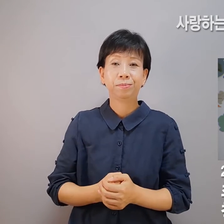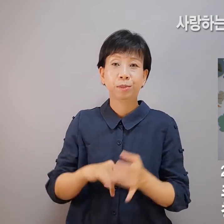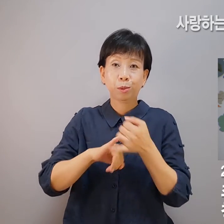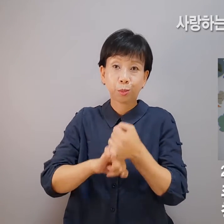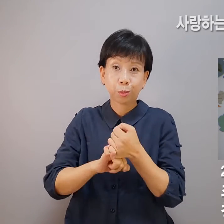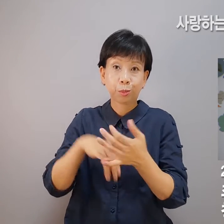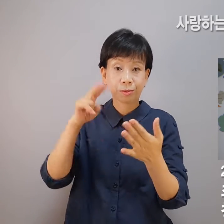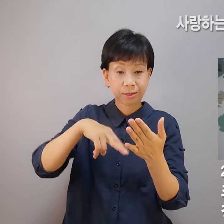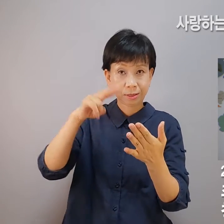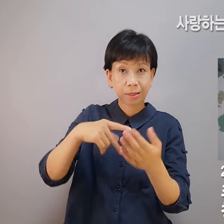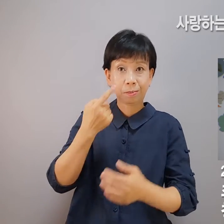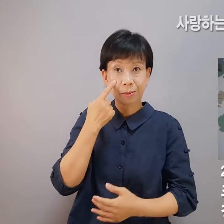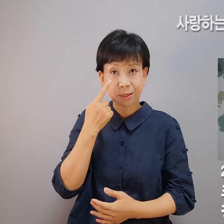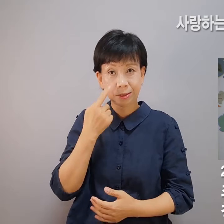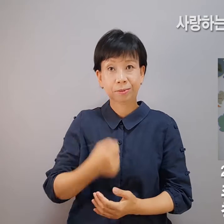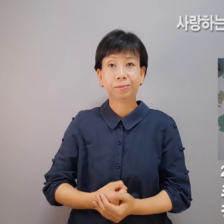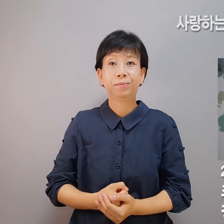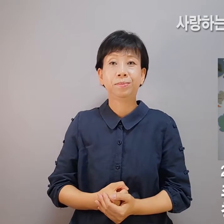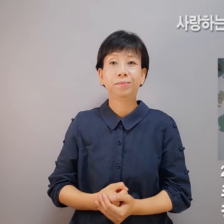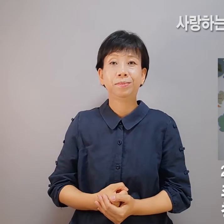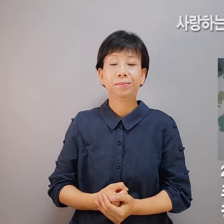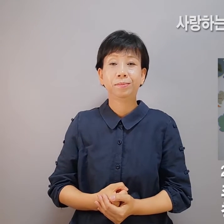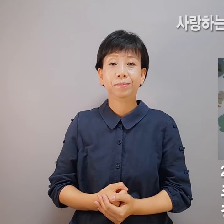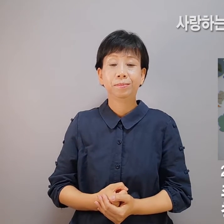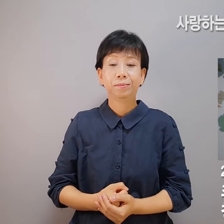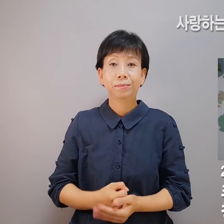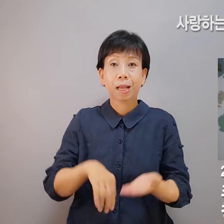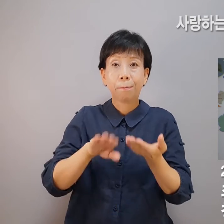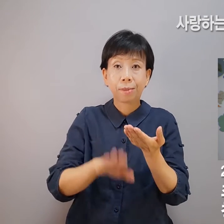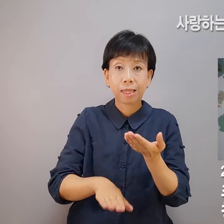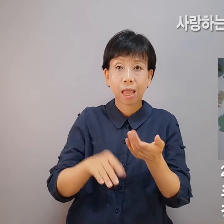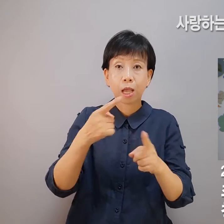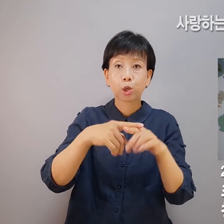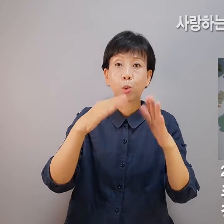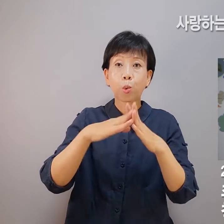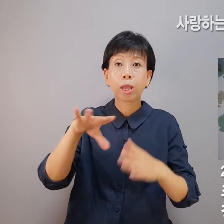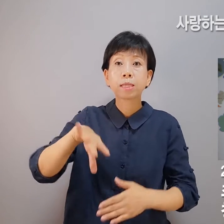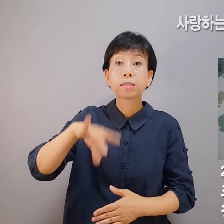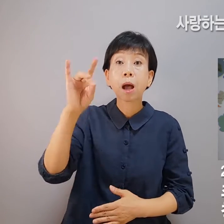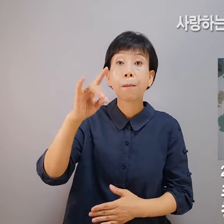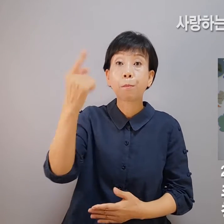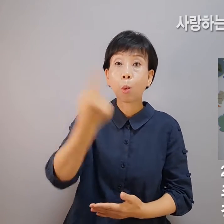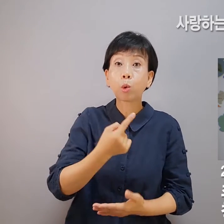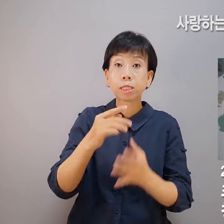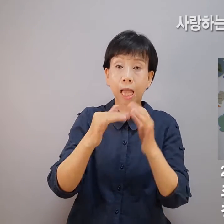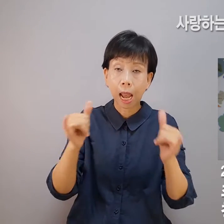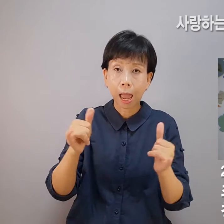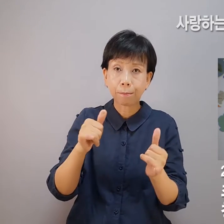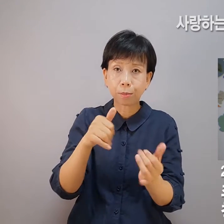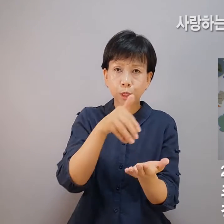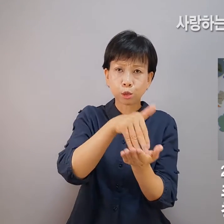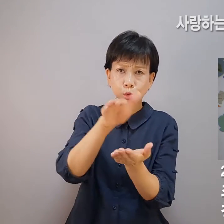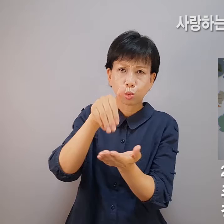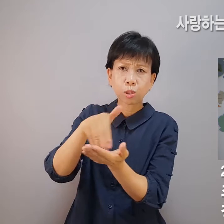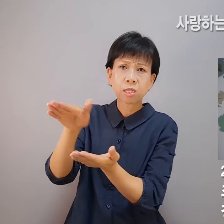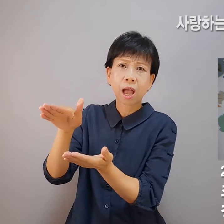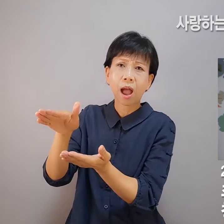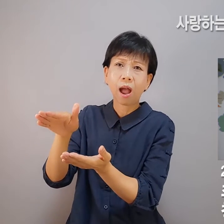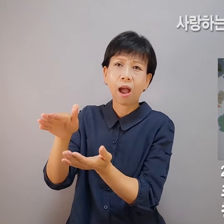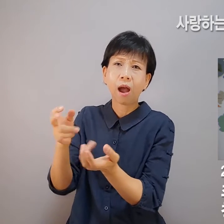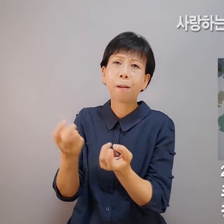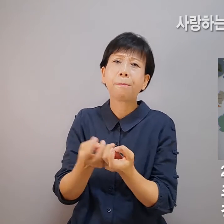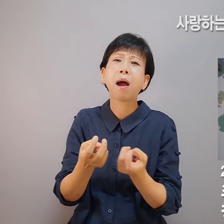다시 한번 읽어보시면 좋겠고요. 그 밑에 보시면 교회 처음 방문하신 분을 몰아내는 방법. 별걸